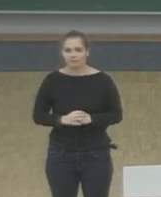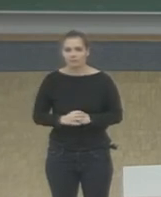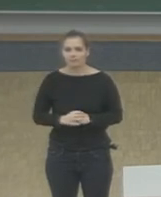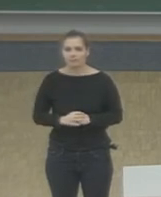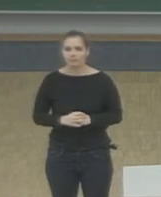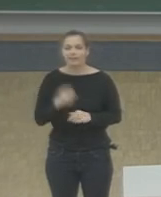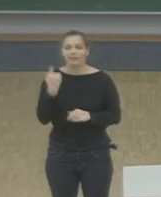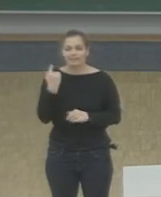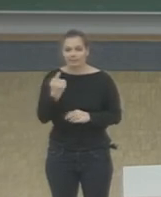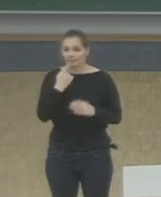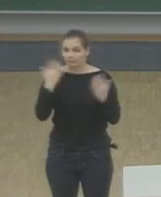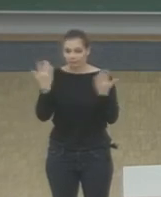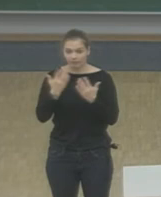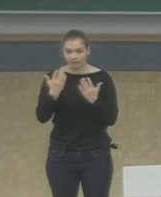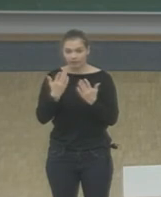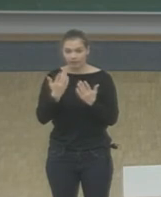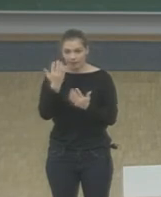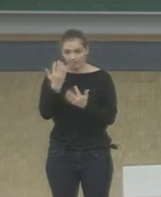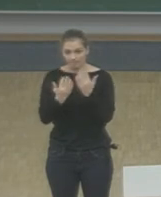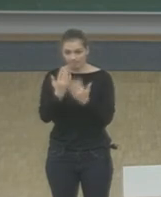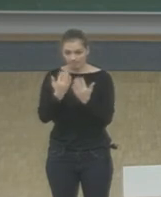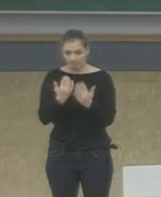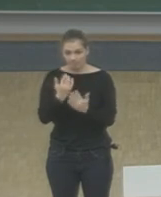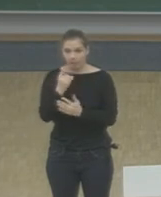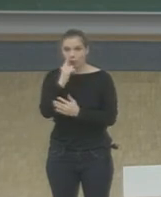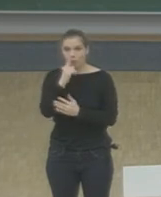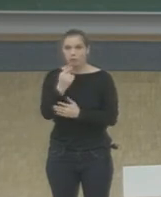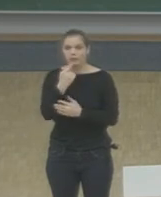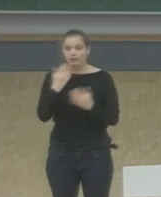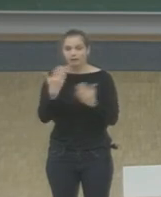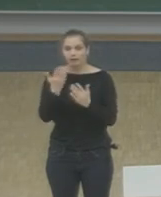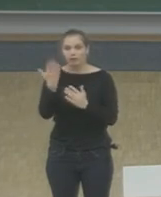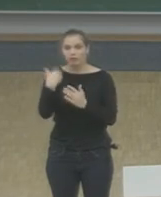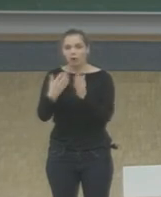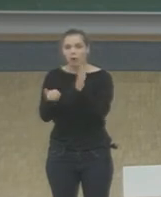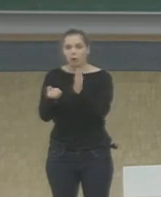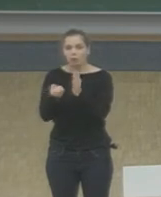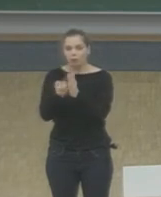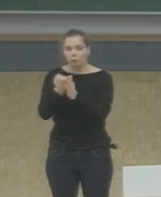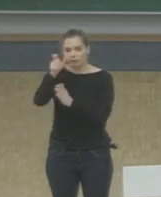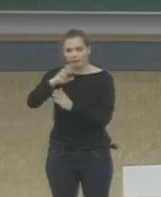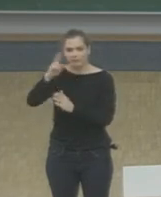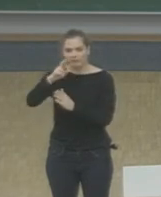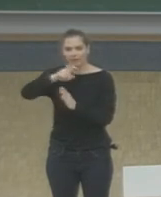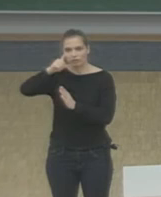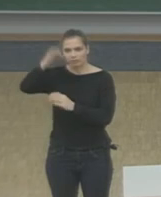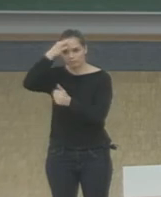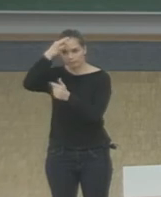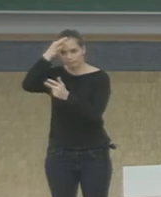Statistikunterricht sich eben nicht vornehmlich mit Mathematik aus Sicht der Produzenten von Statistik, sondern aus Sicht